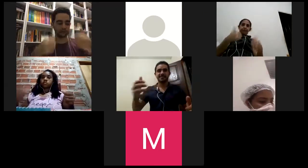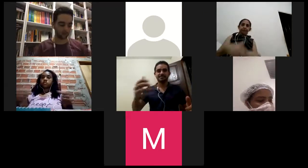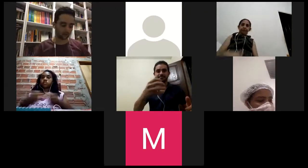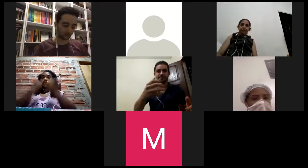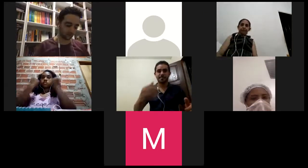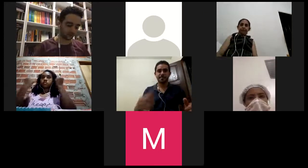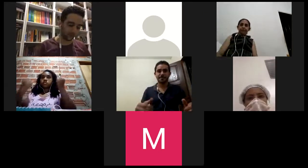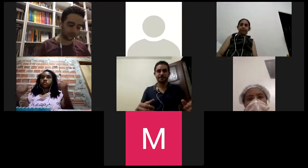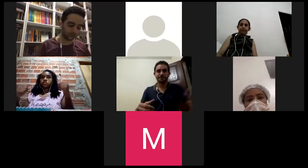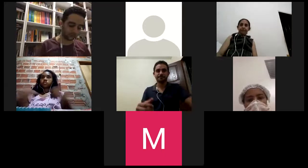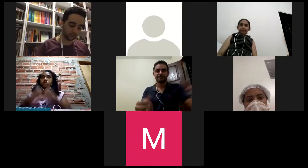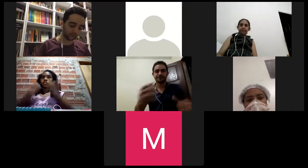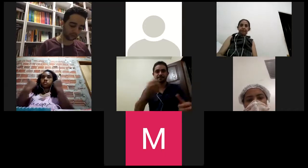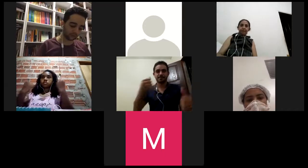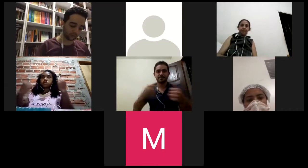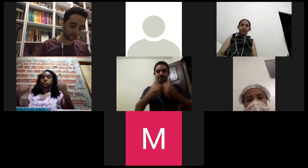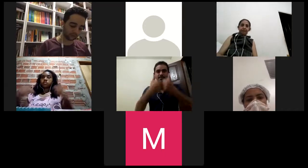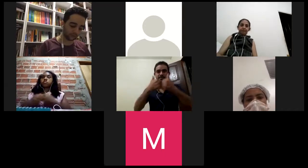um copo no outro.